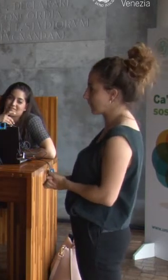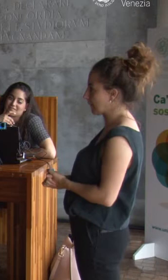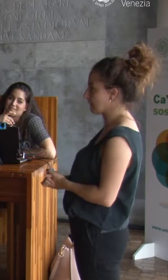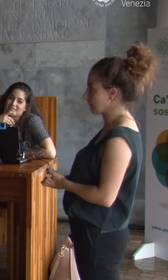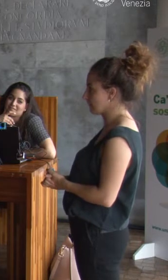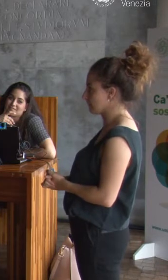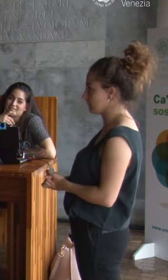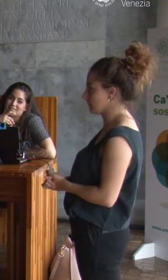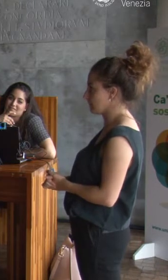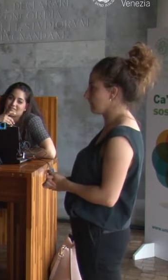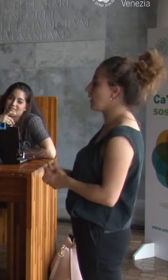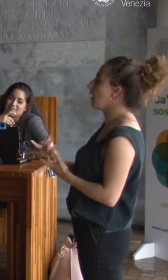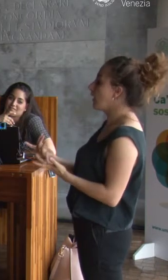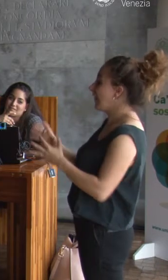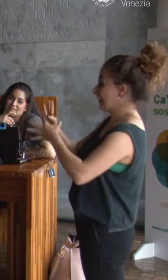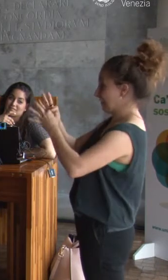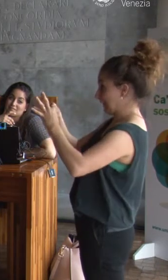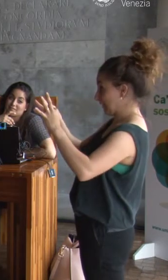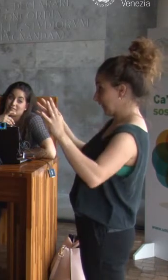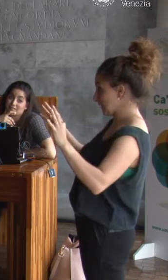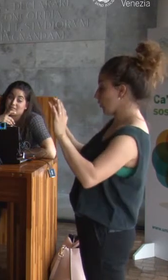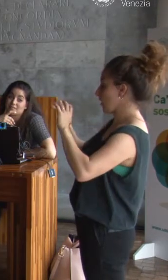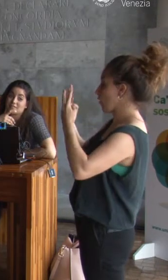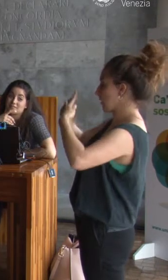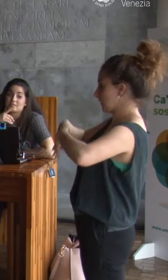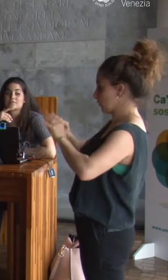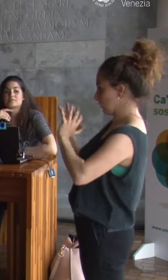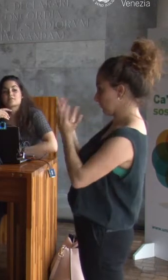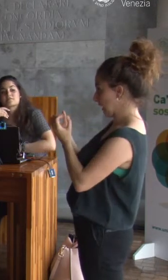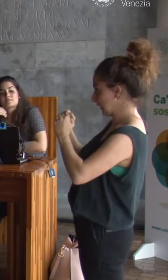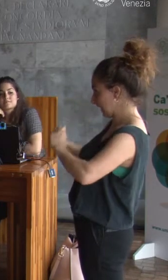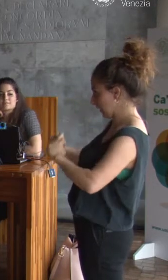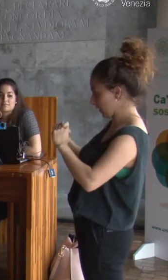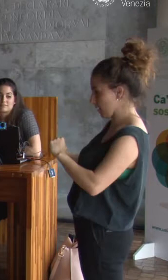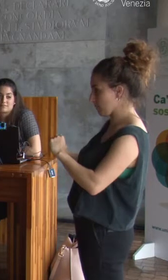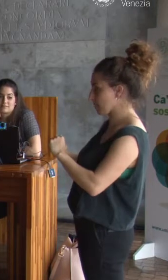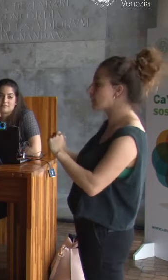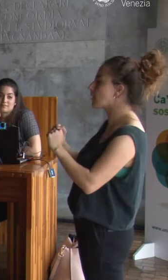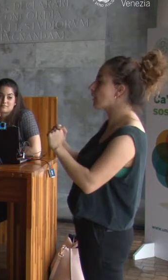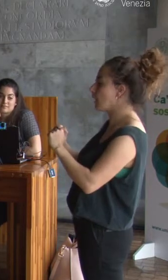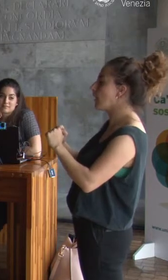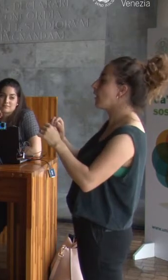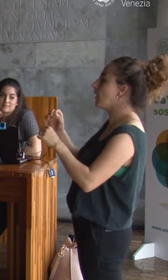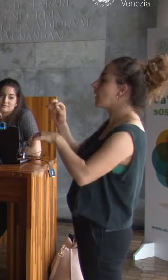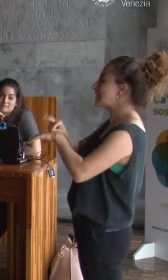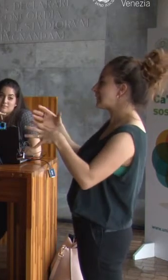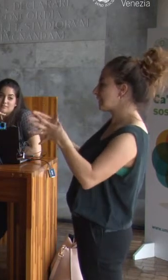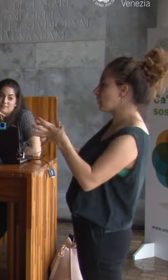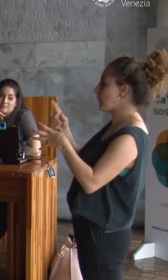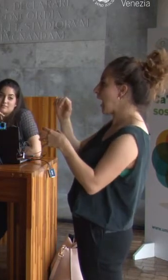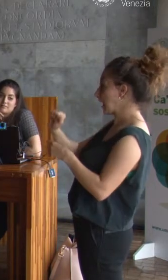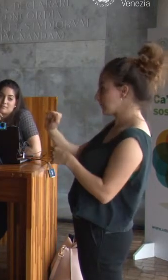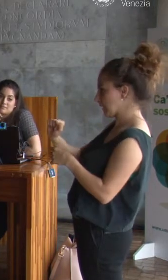Giovanni Marabini. Secondo la definizione dell'Organizzazione Mondiale della Sanità, la sindrome di Asperger fa parte